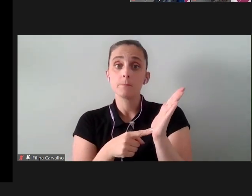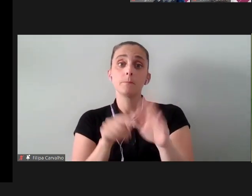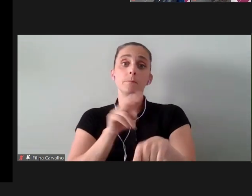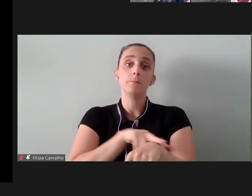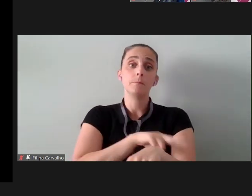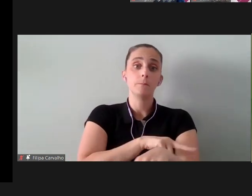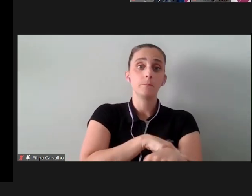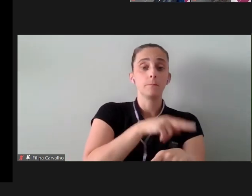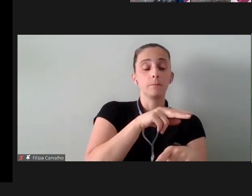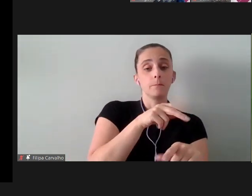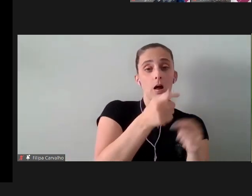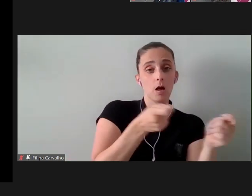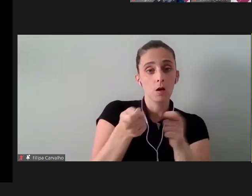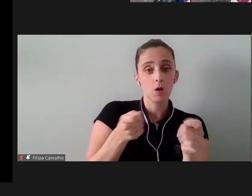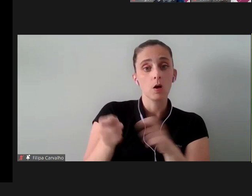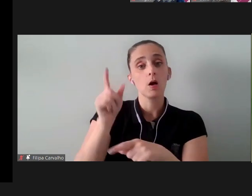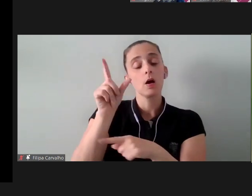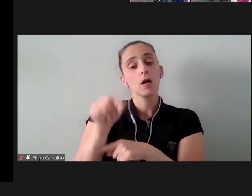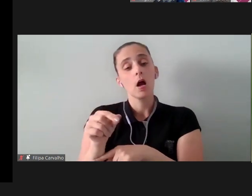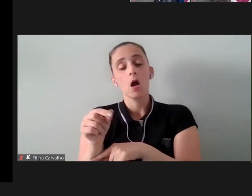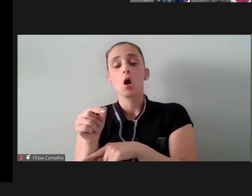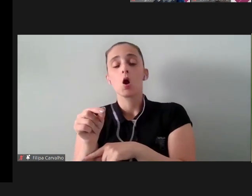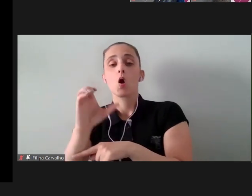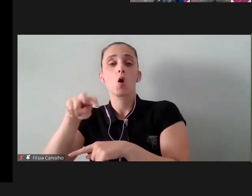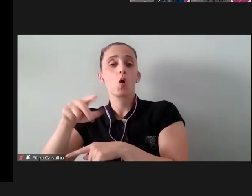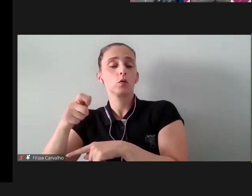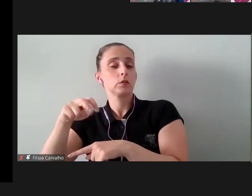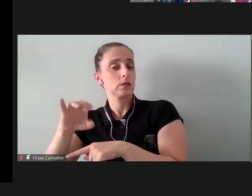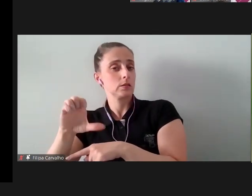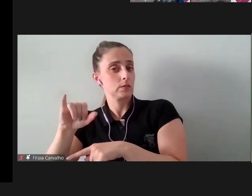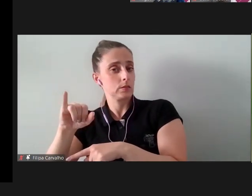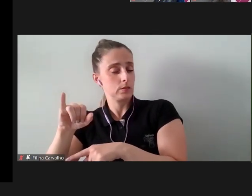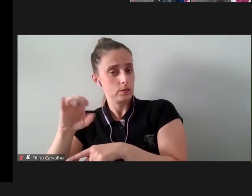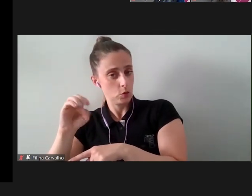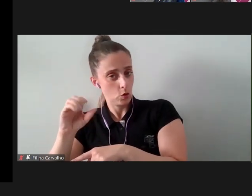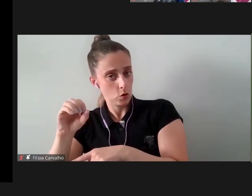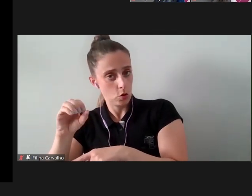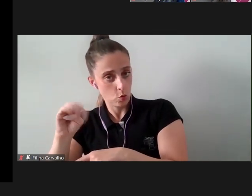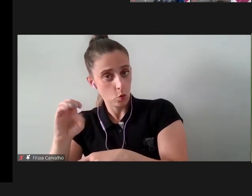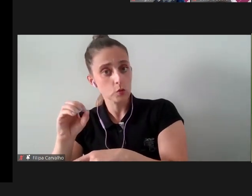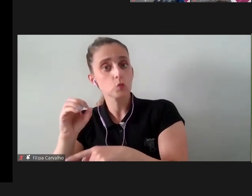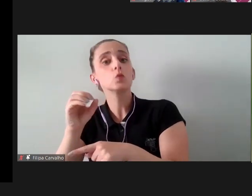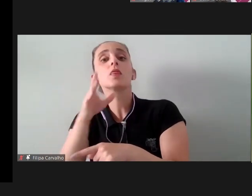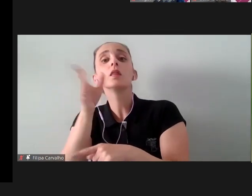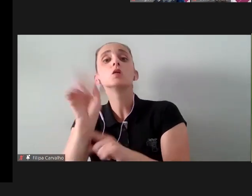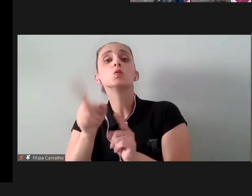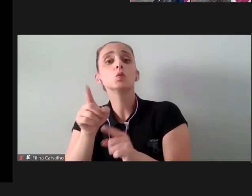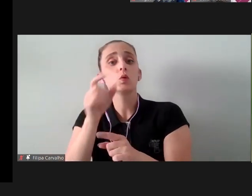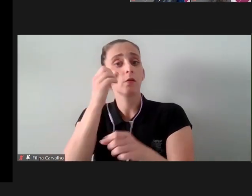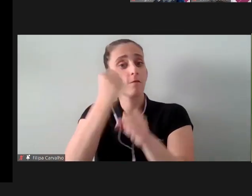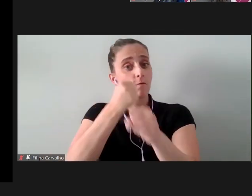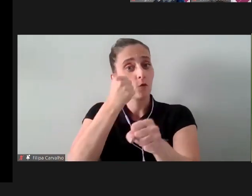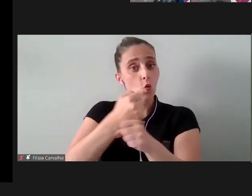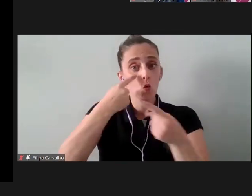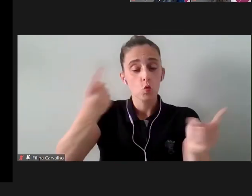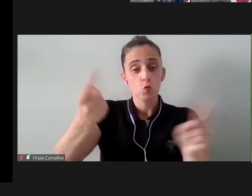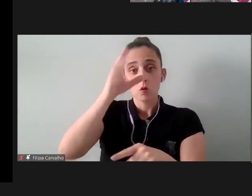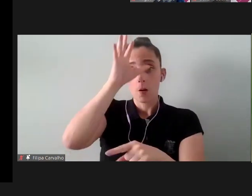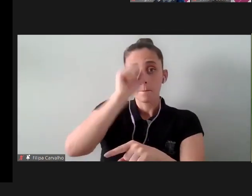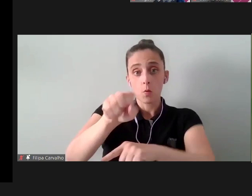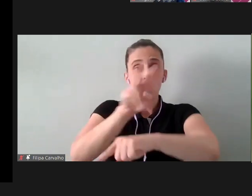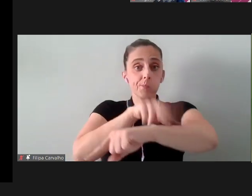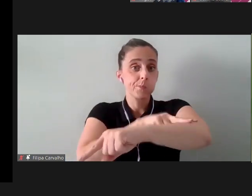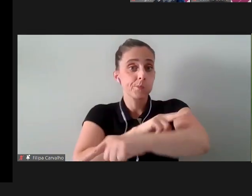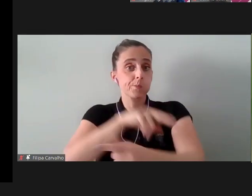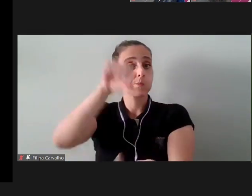administrativo e quer do contencioso, que os funcionários públicos da administração central,